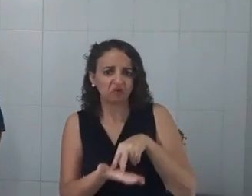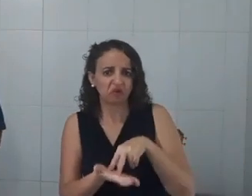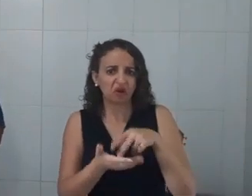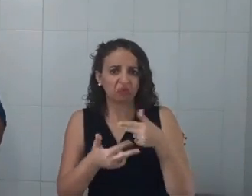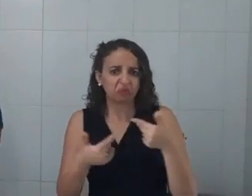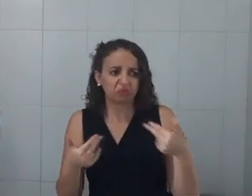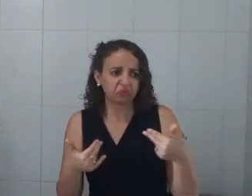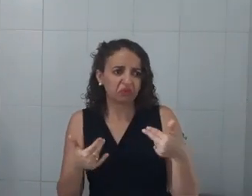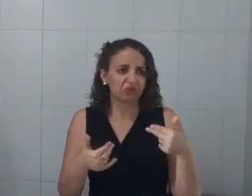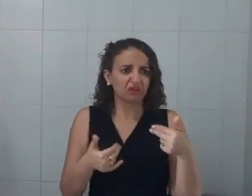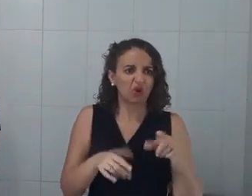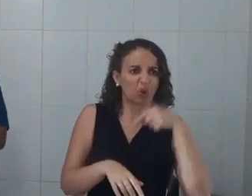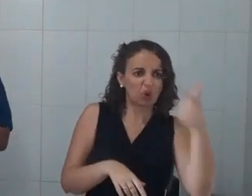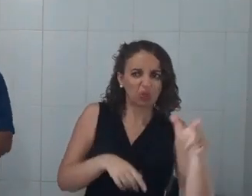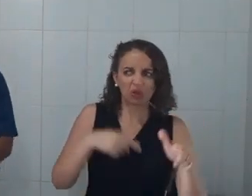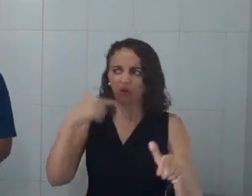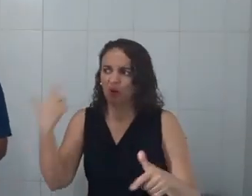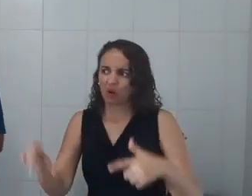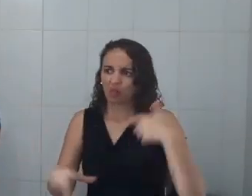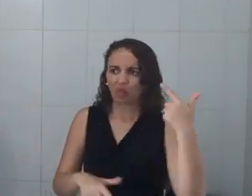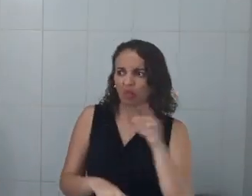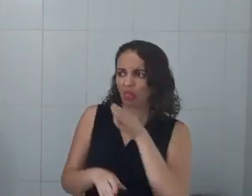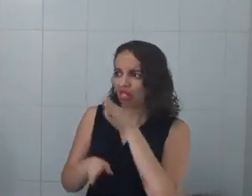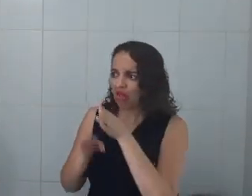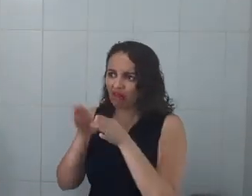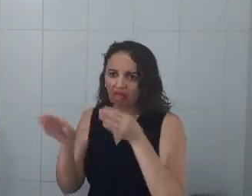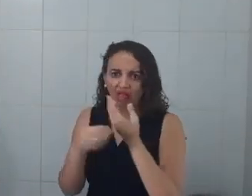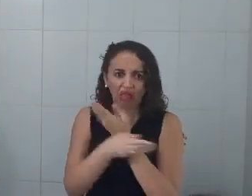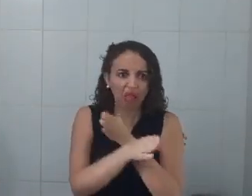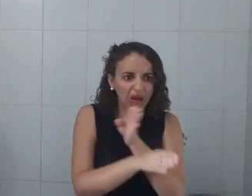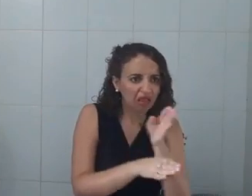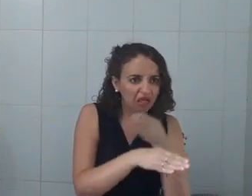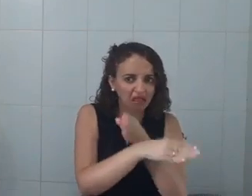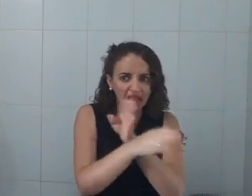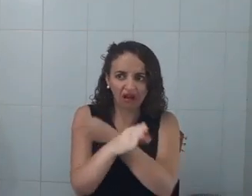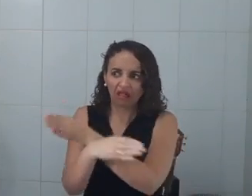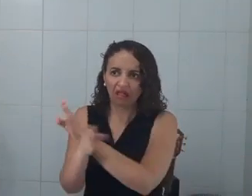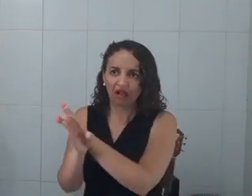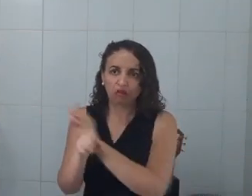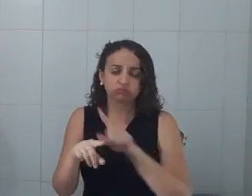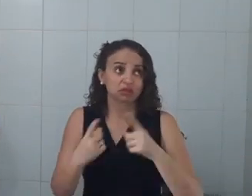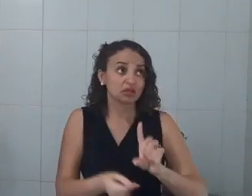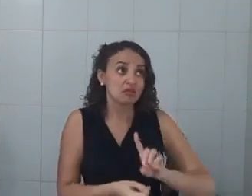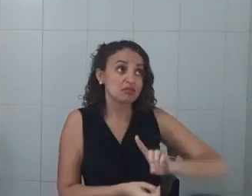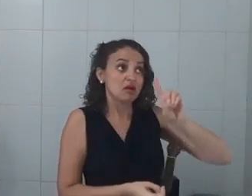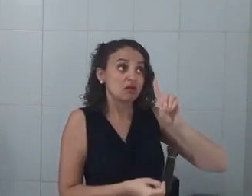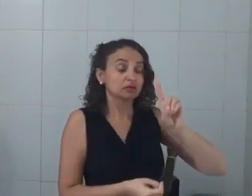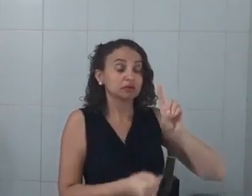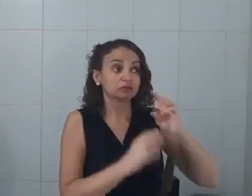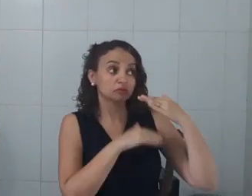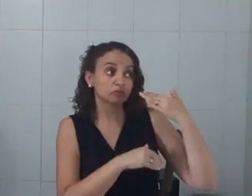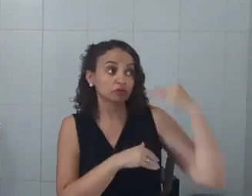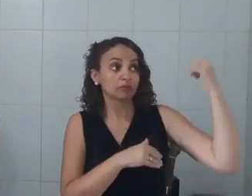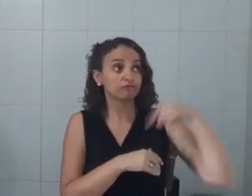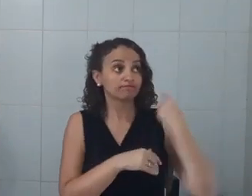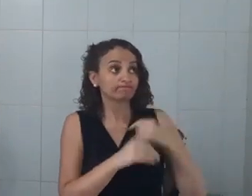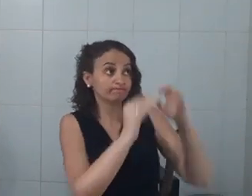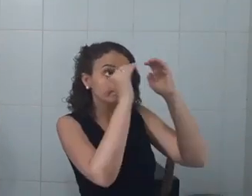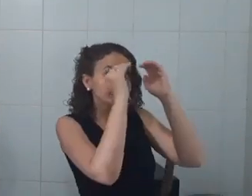situações, mas Deus nos convoca, Deus nos chama para sermos fiéis, para nós